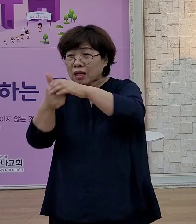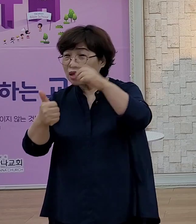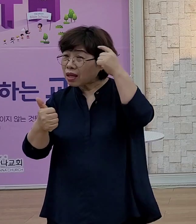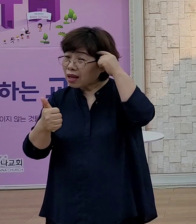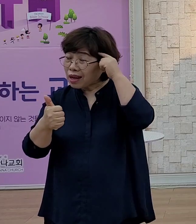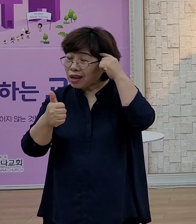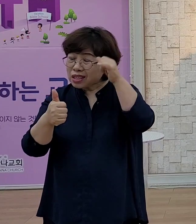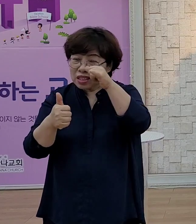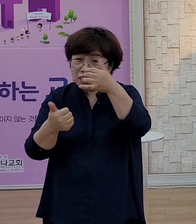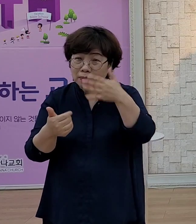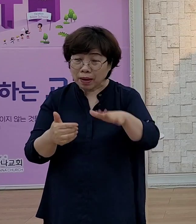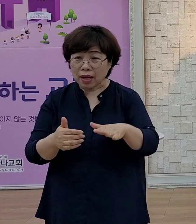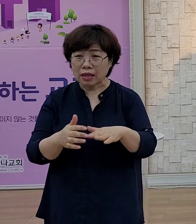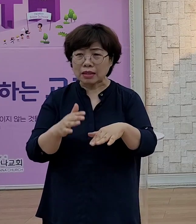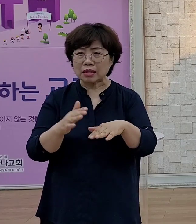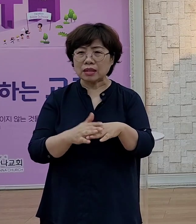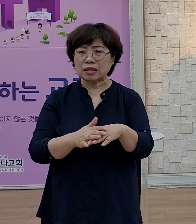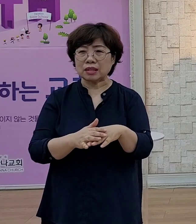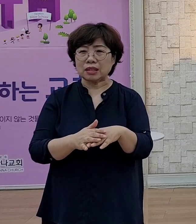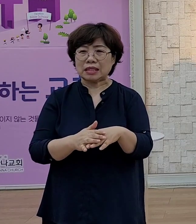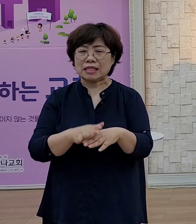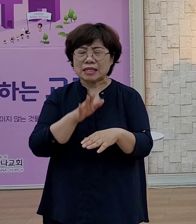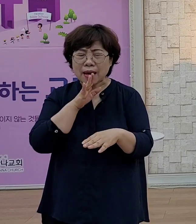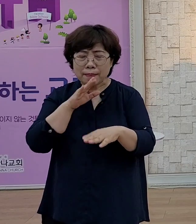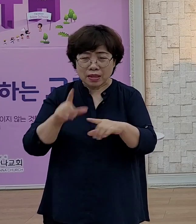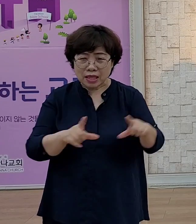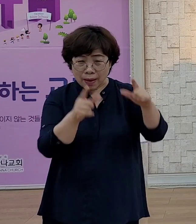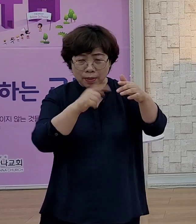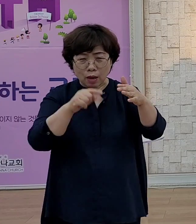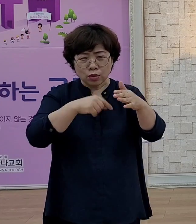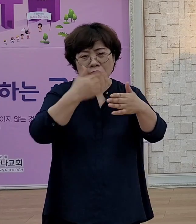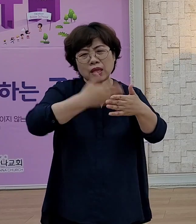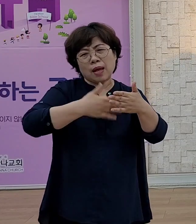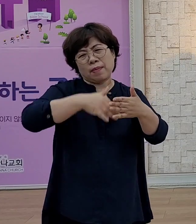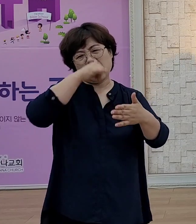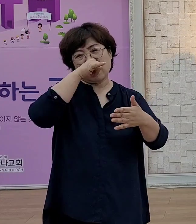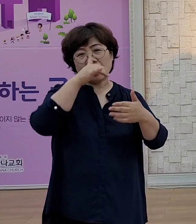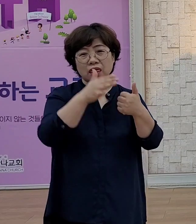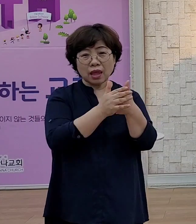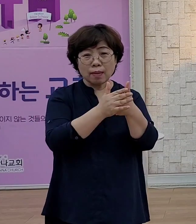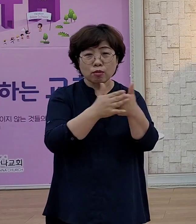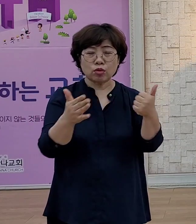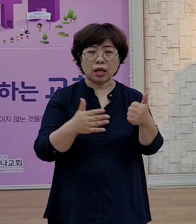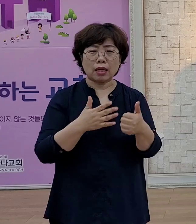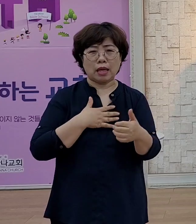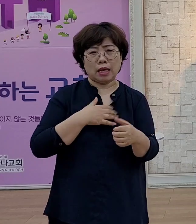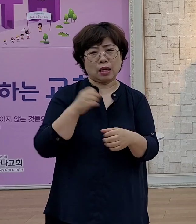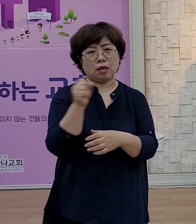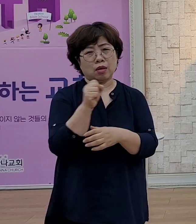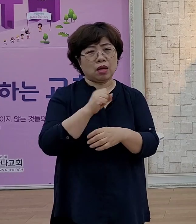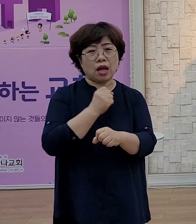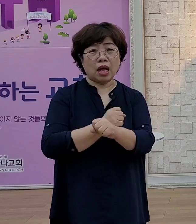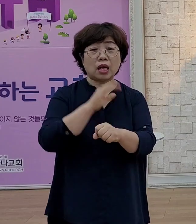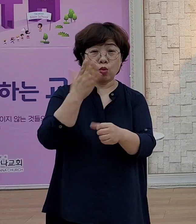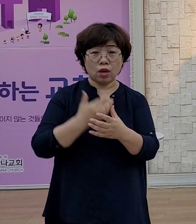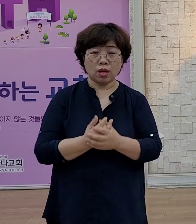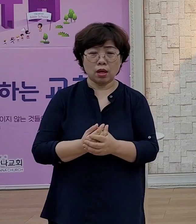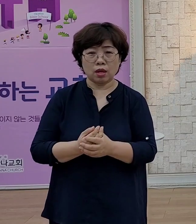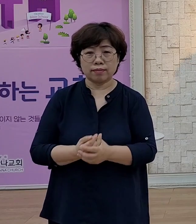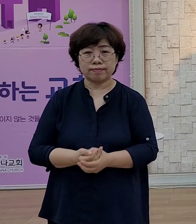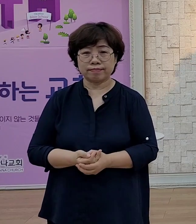삶은 아직도 그런 마음이 남아있더라는 거예요. 여러분, 이게 왜 문제가 되느냐? 여러분,